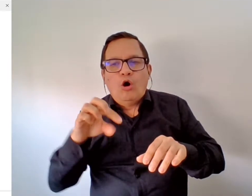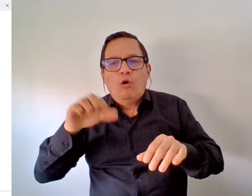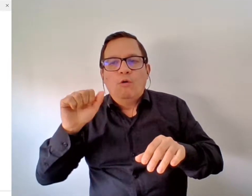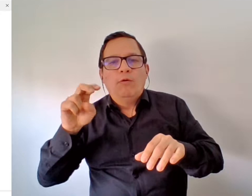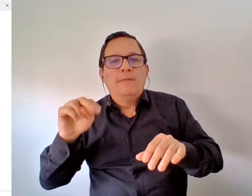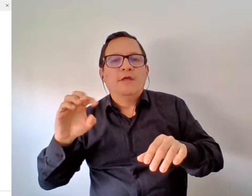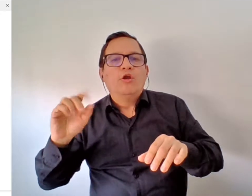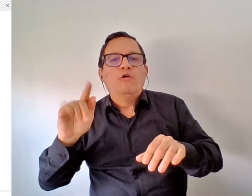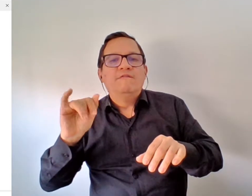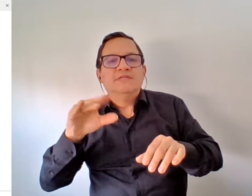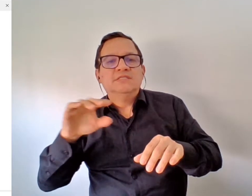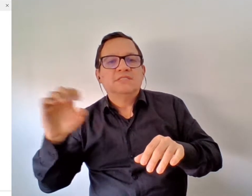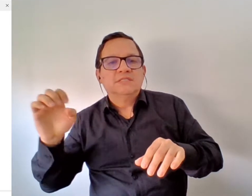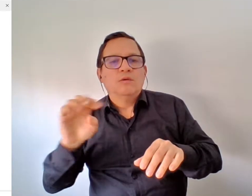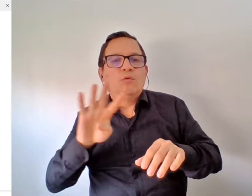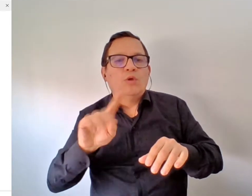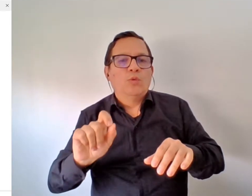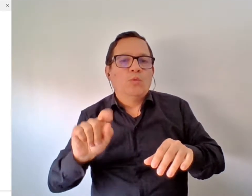4.1.7.